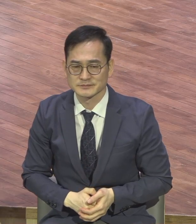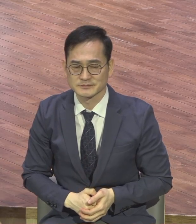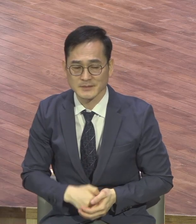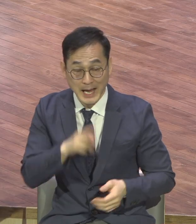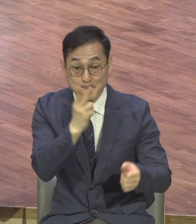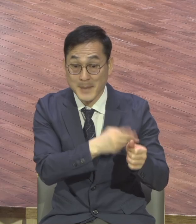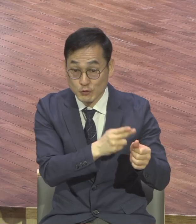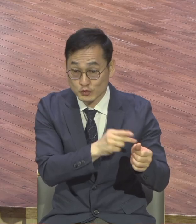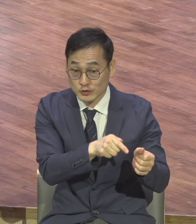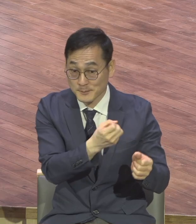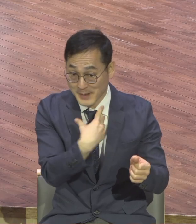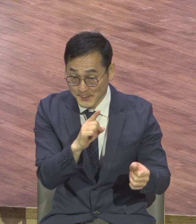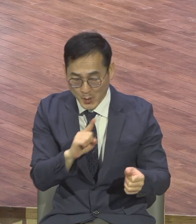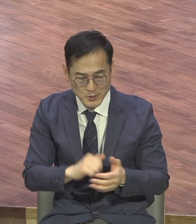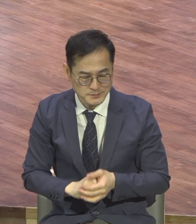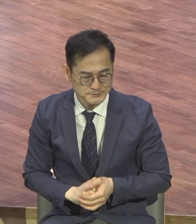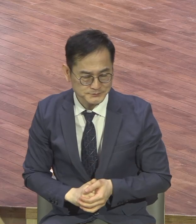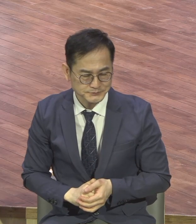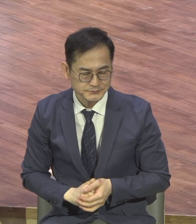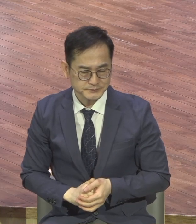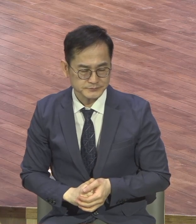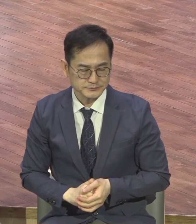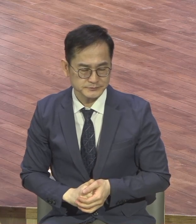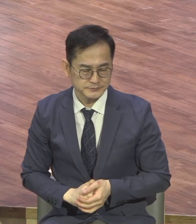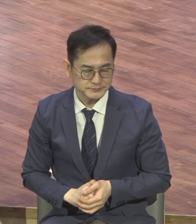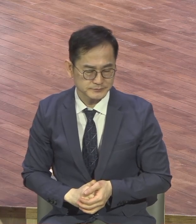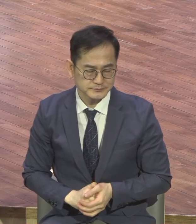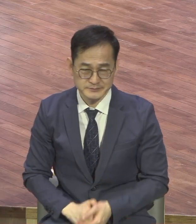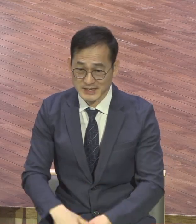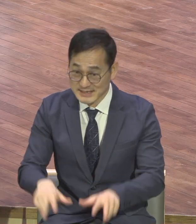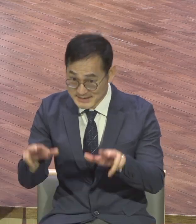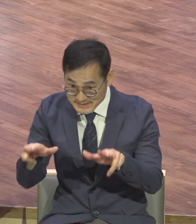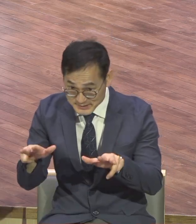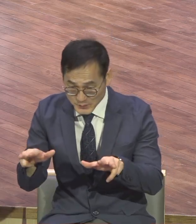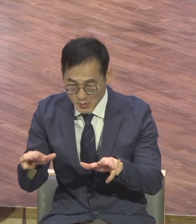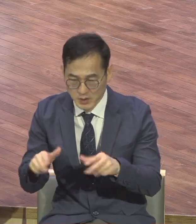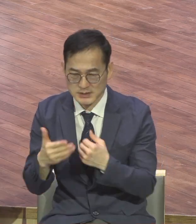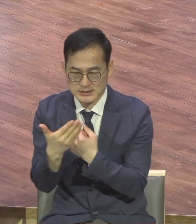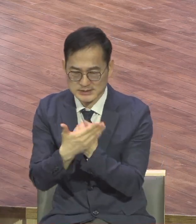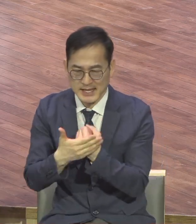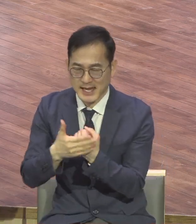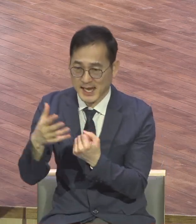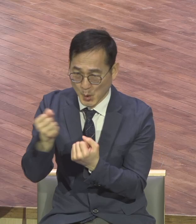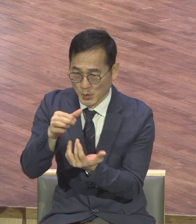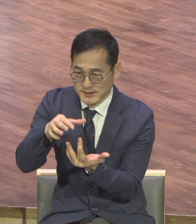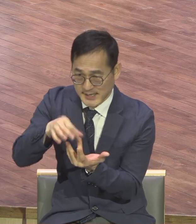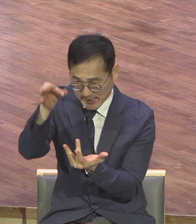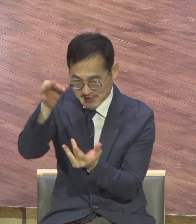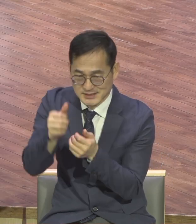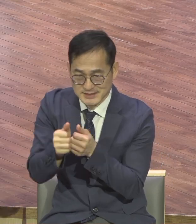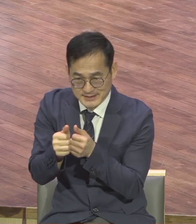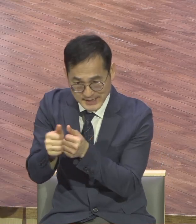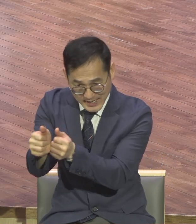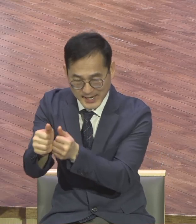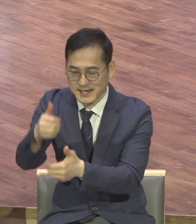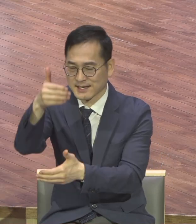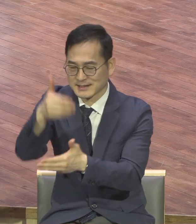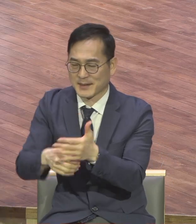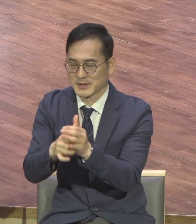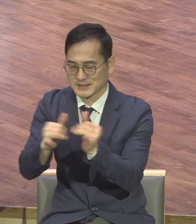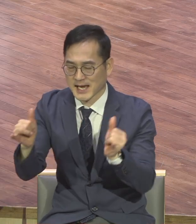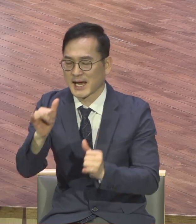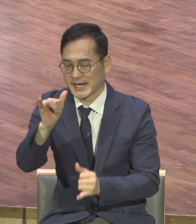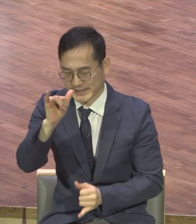있다는 것입니다. 5절입니다. 그런 저 이와 같이 지금도 은혜로 택하심을 따라 남은 자가 있느니라.